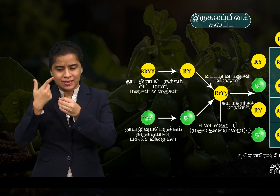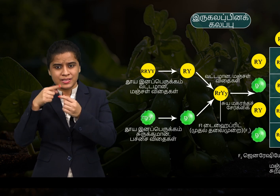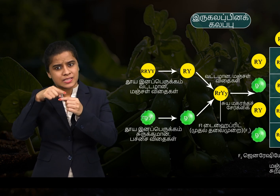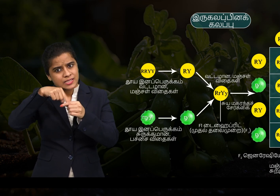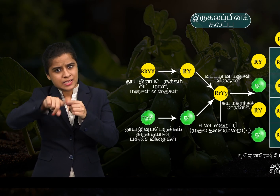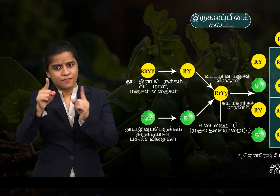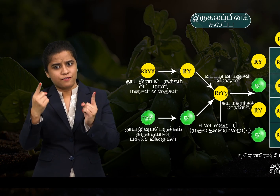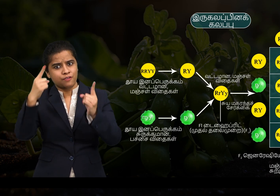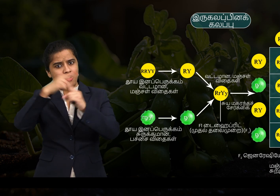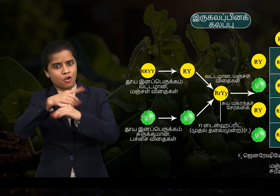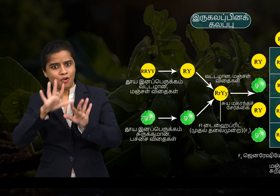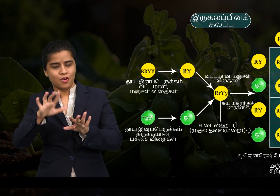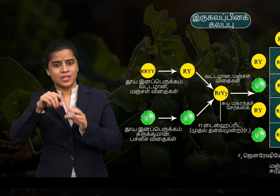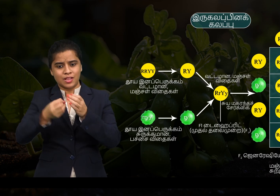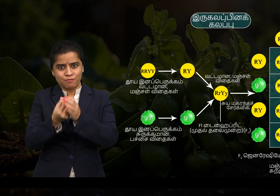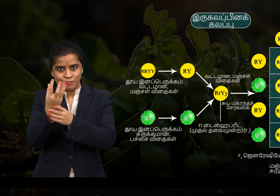சேர்க்கையின் மூலம்